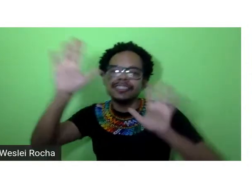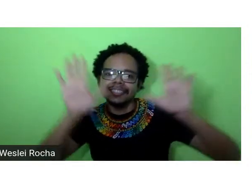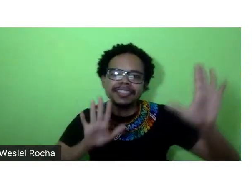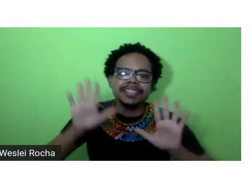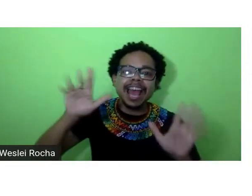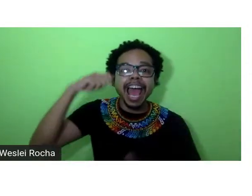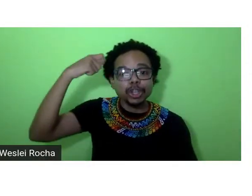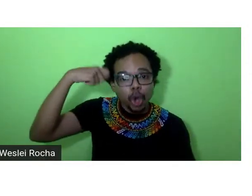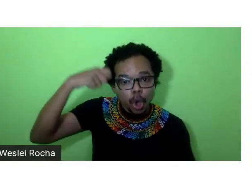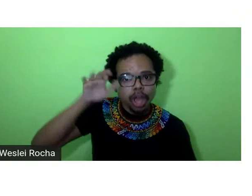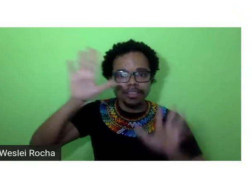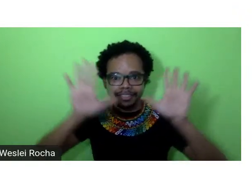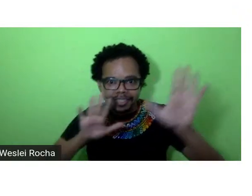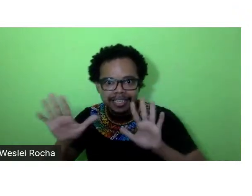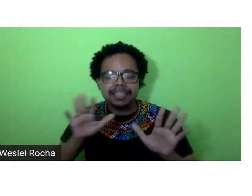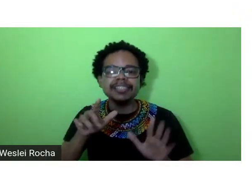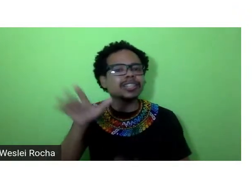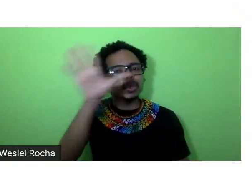dança